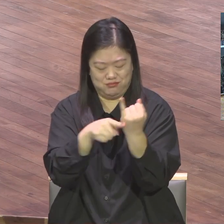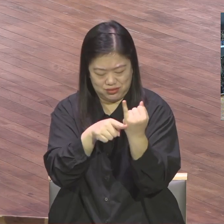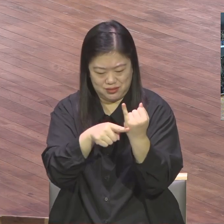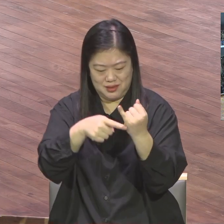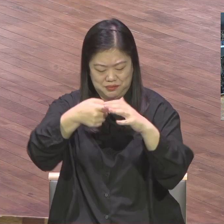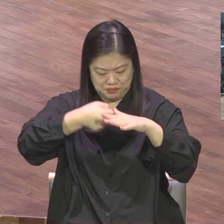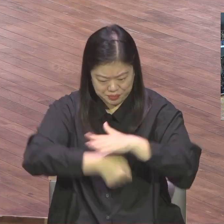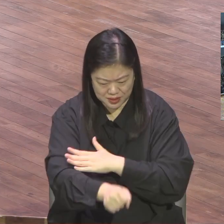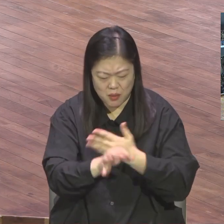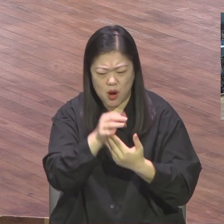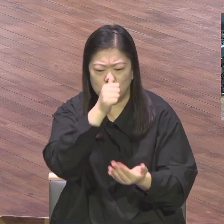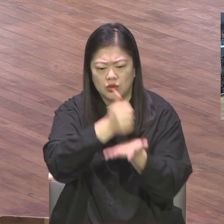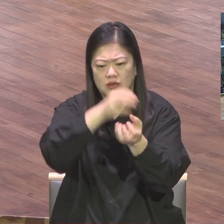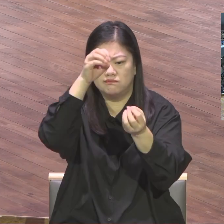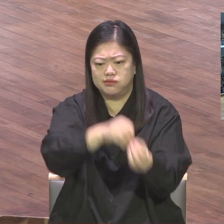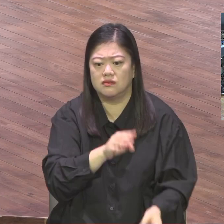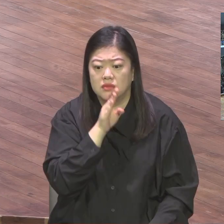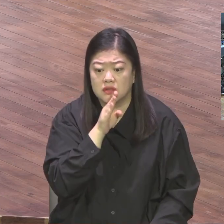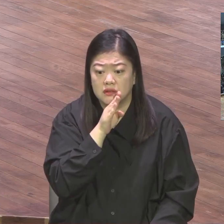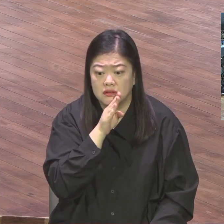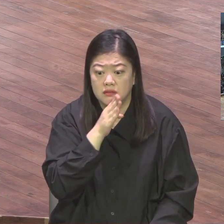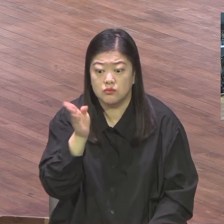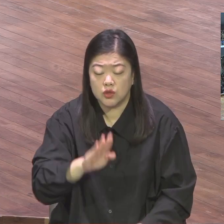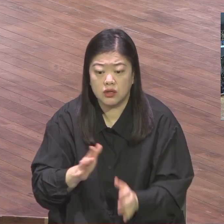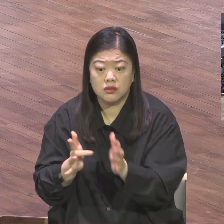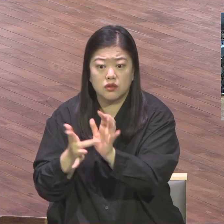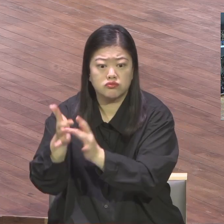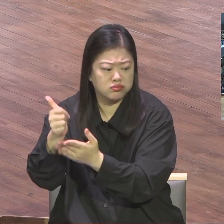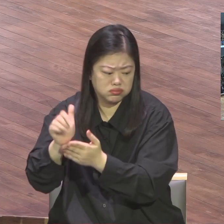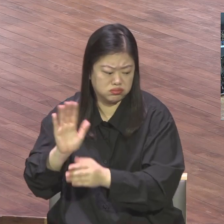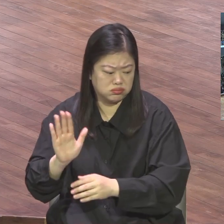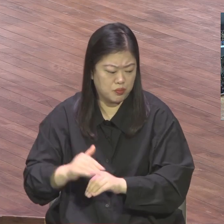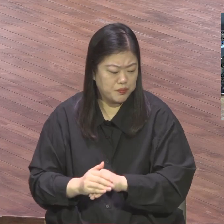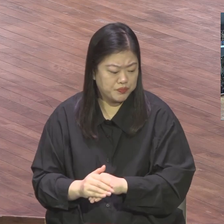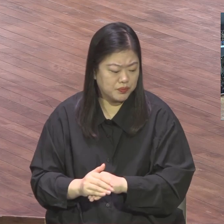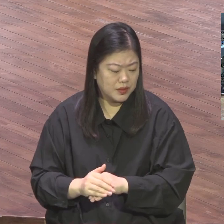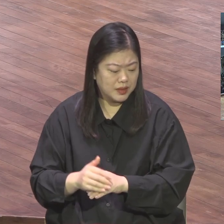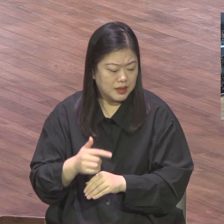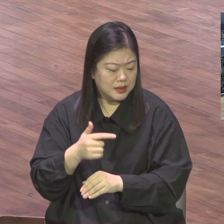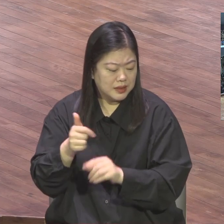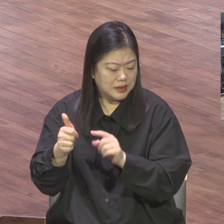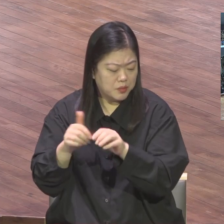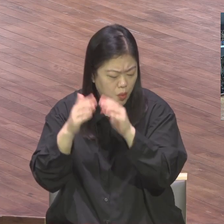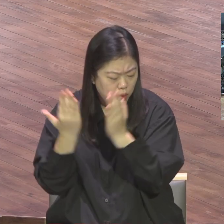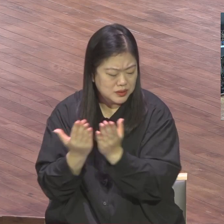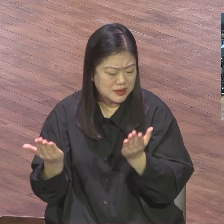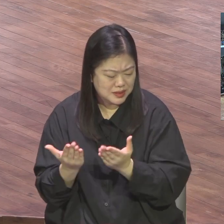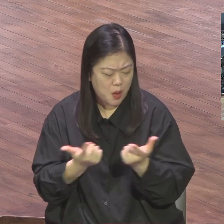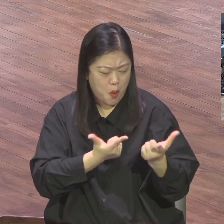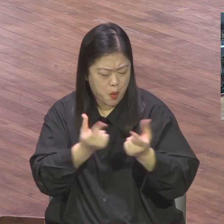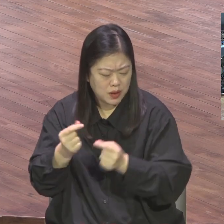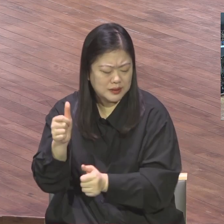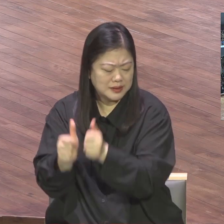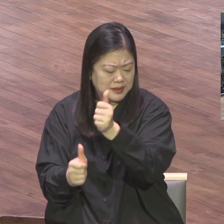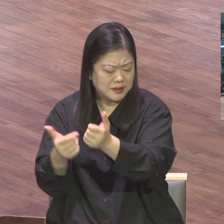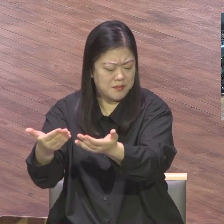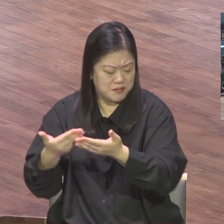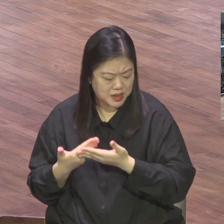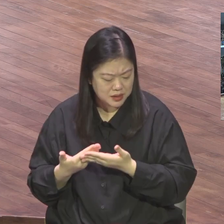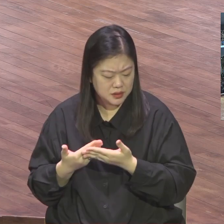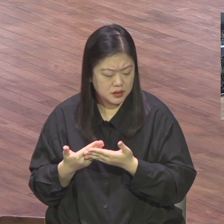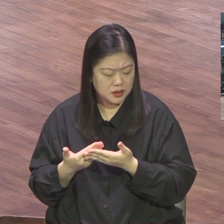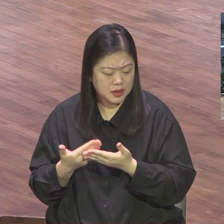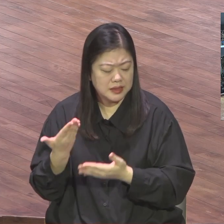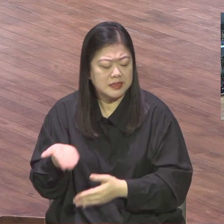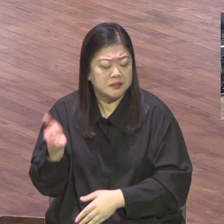있는 대제사장은 우리의 연약함을 동정하지 못하실 리가 아니요, 모든 일에 우리와 똑같이 시험을